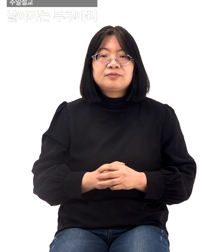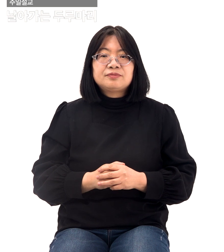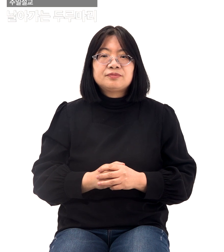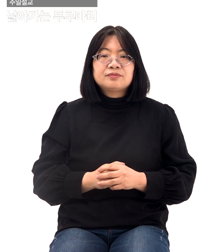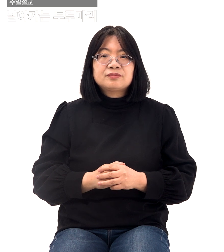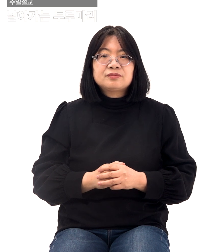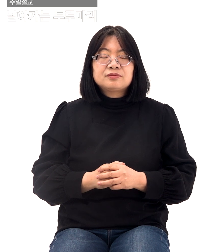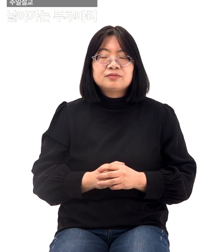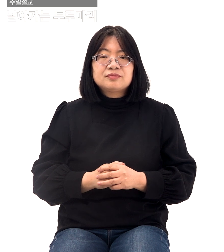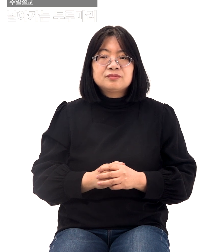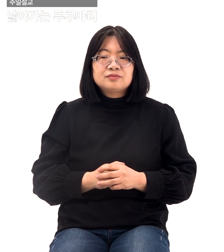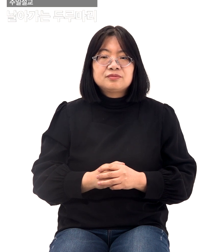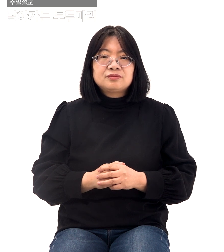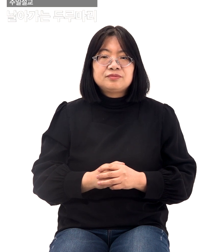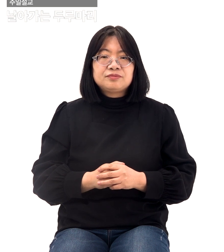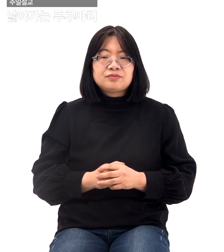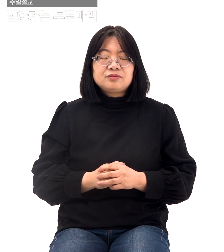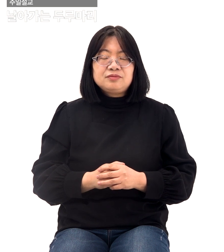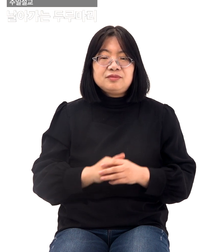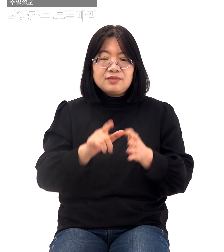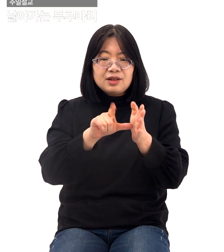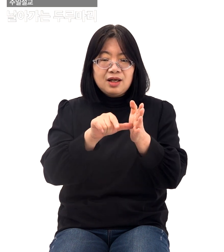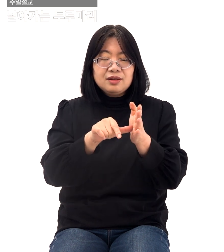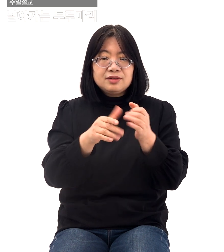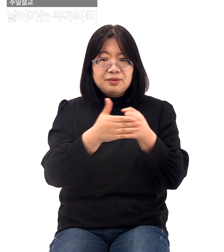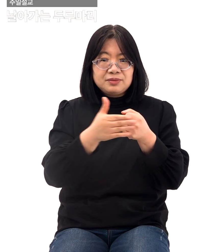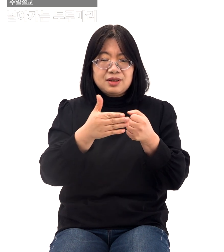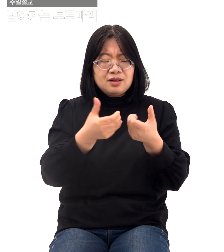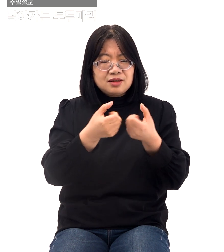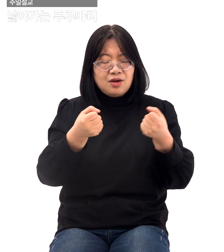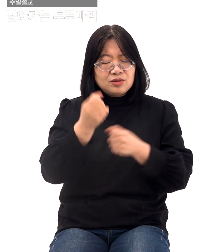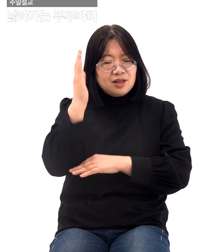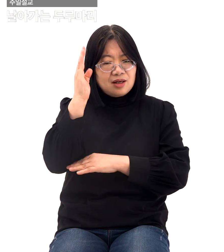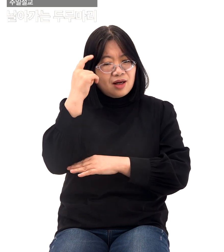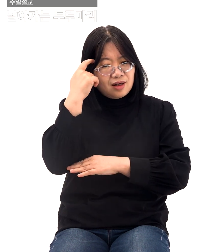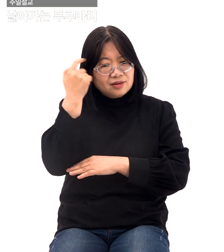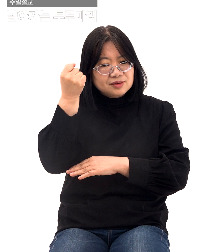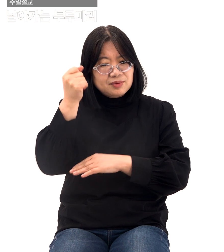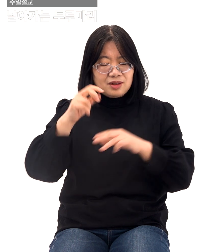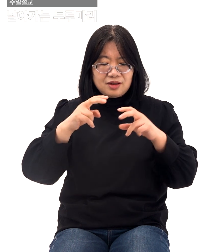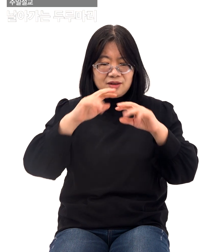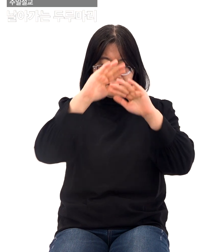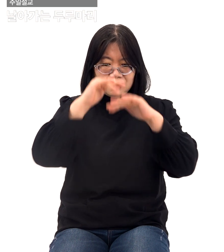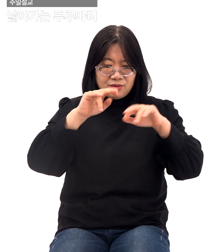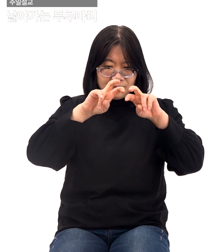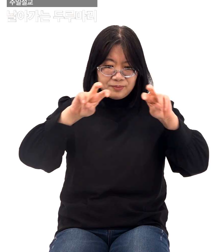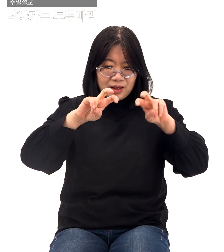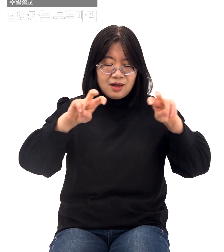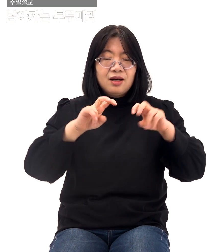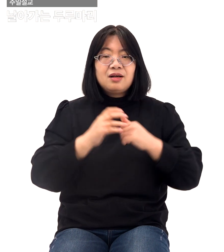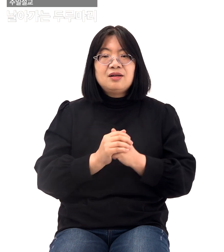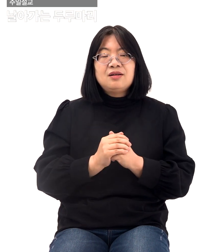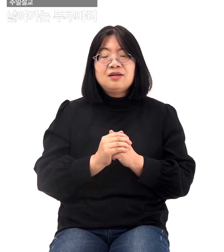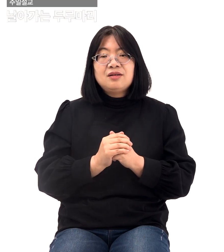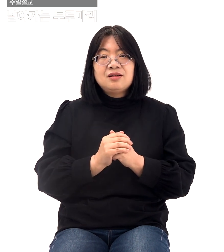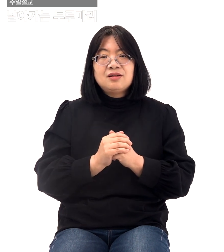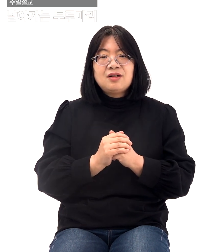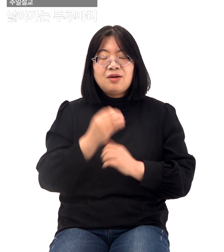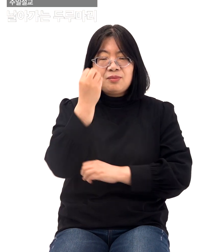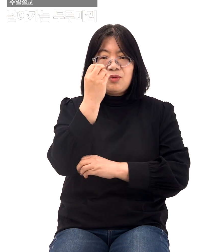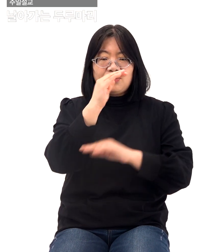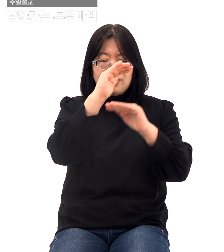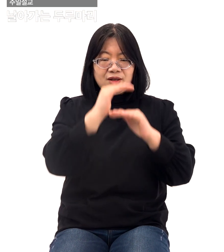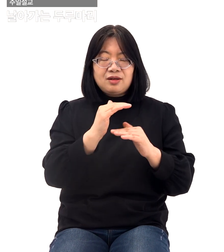시간 관계상 이것을 따로 설교를 할까 했는데 내용을 들여다보니까 이것은